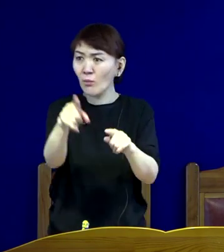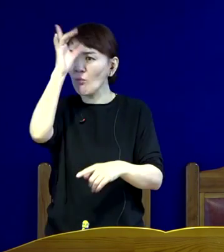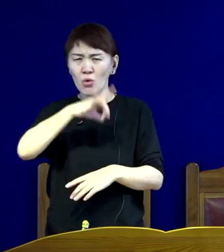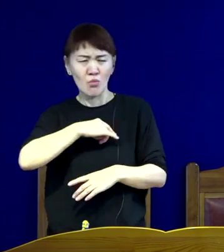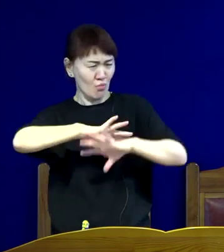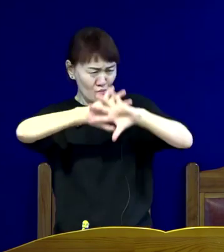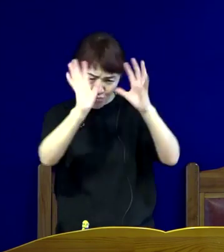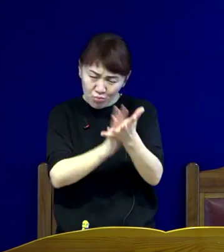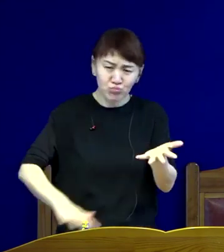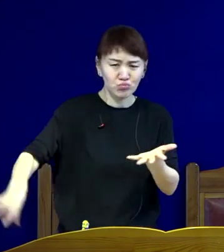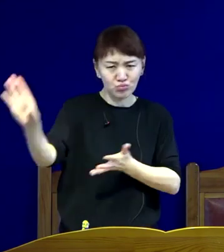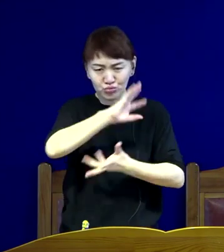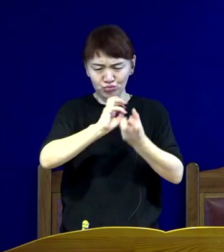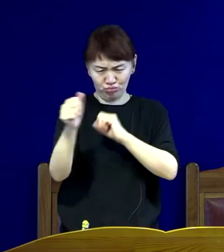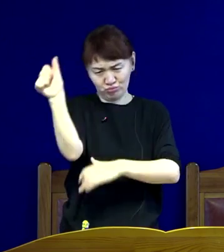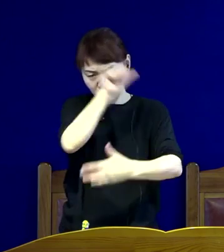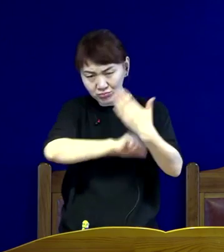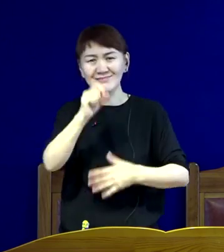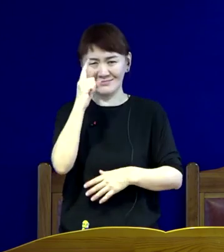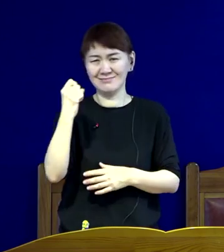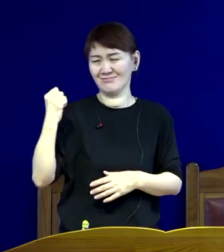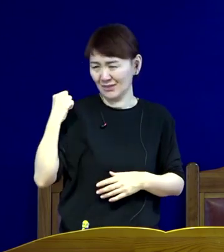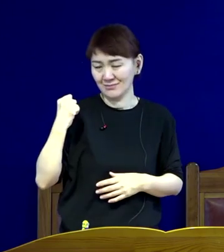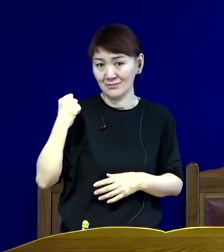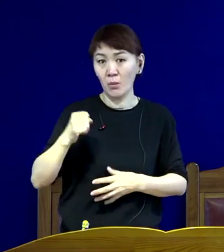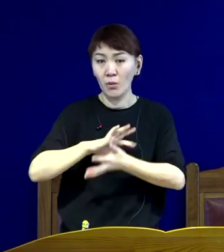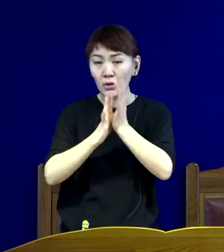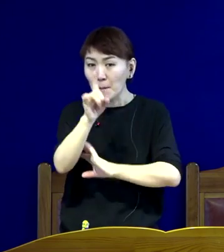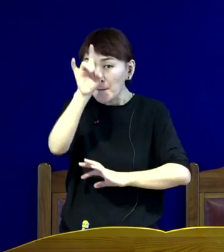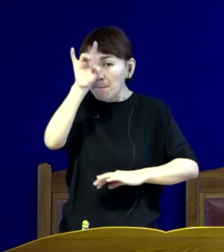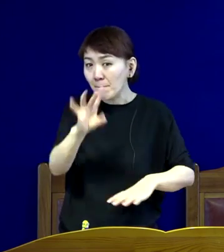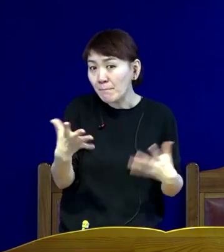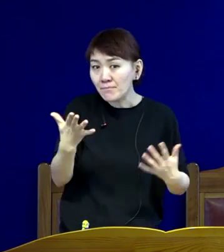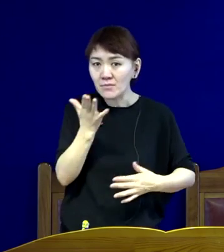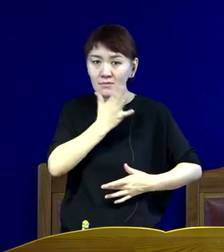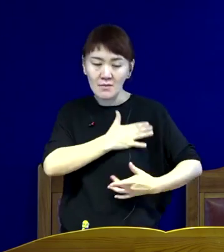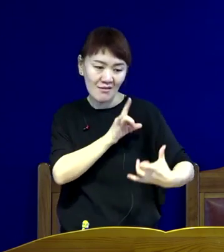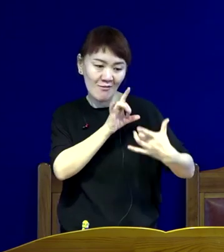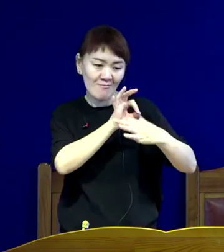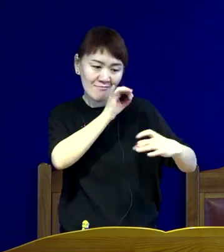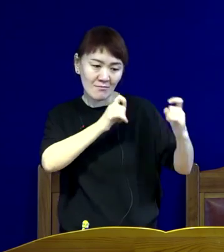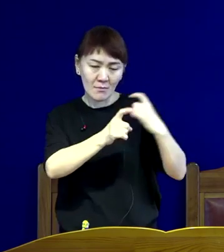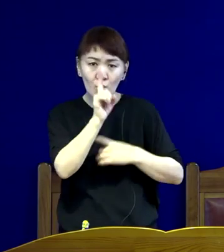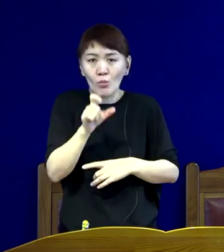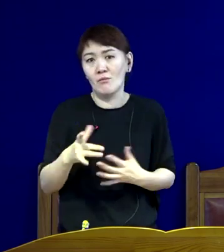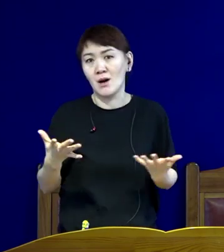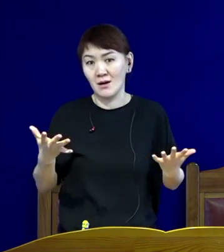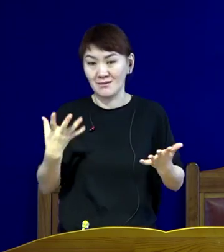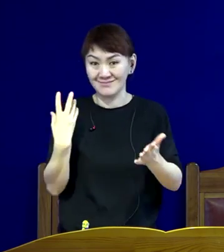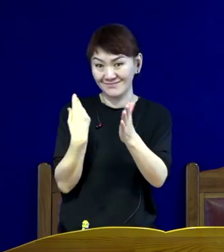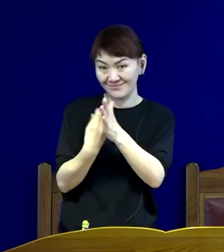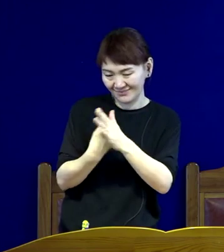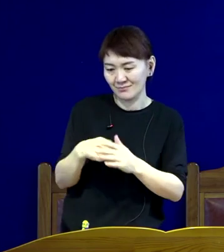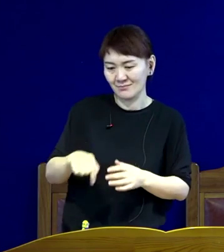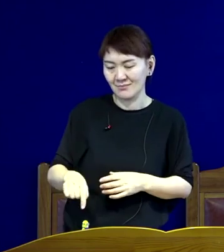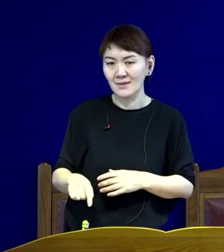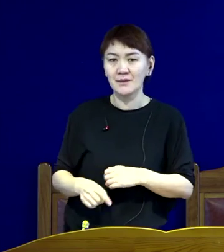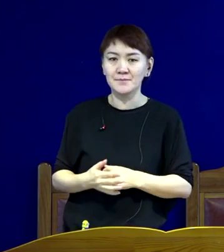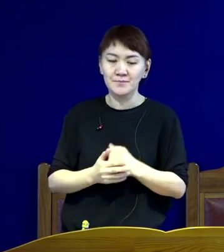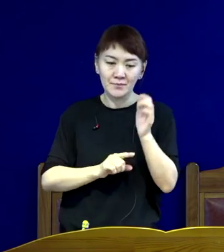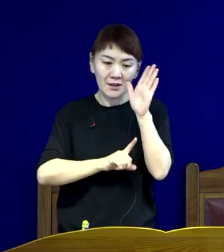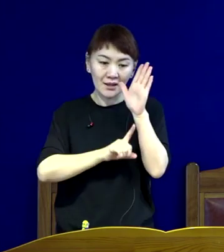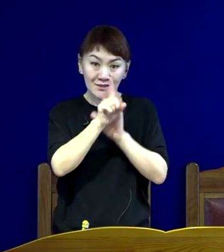зүйл Бурханд байхгүйсэн. Тэр нь хайрын объект байхгүйсэн. Ийм учраас Эхлэл 2:27